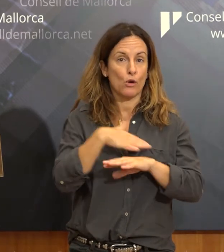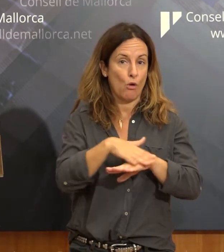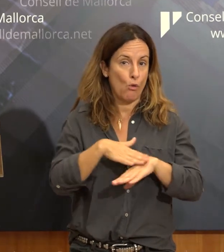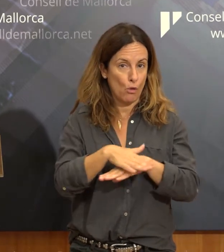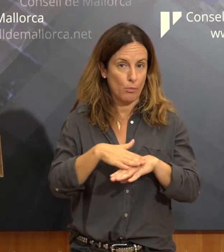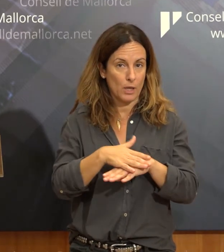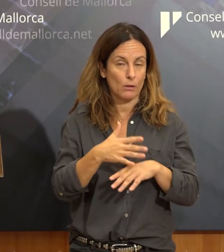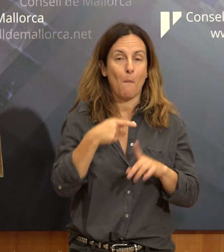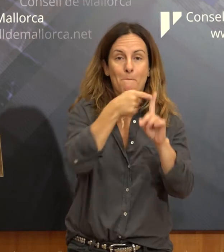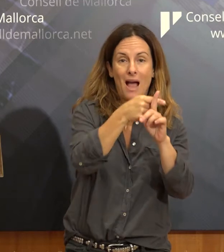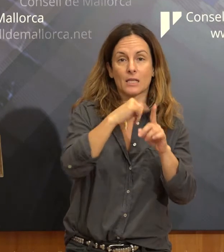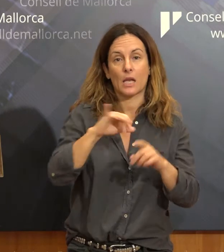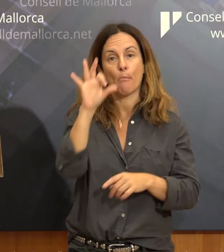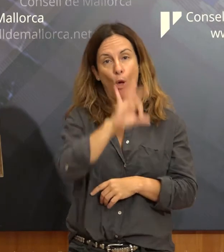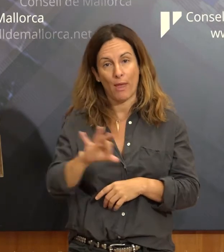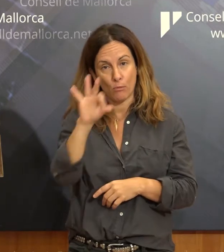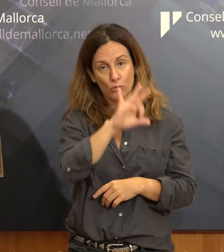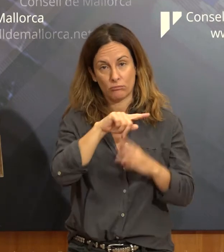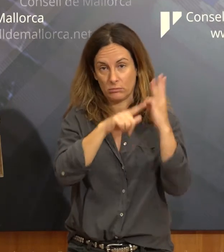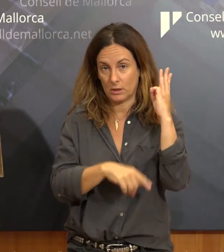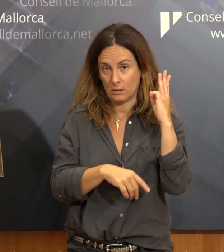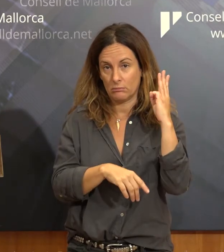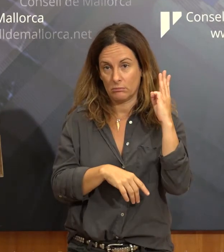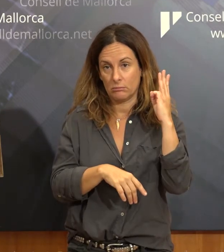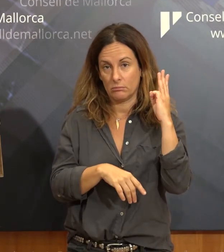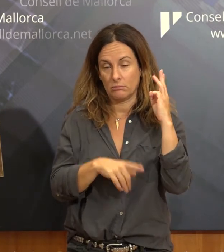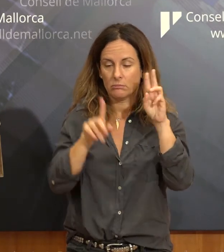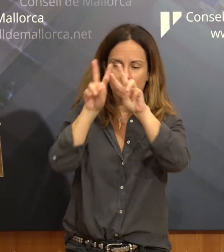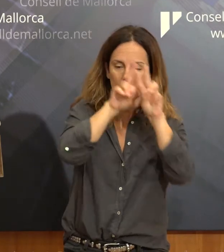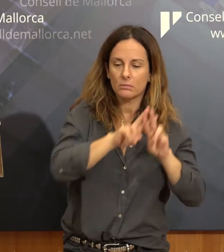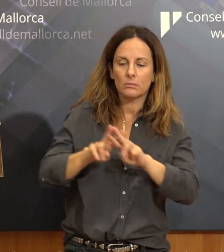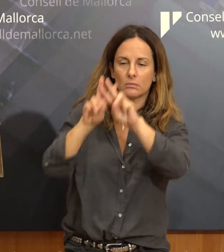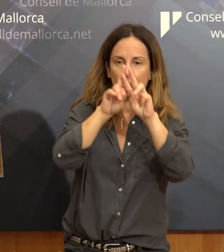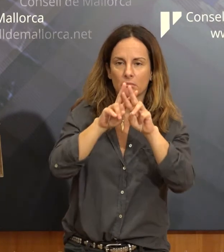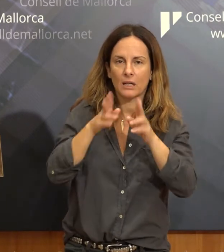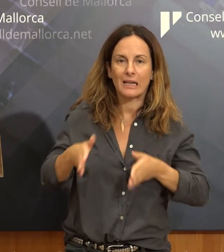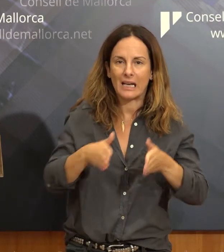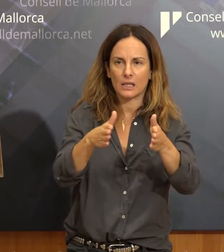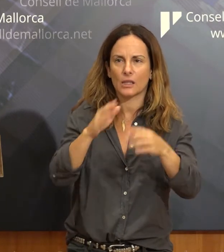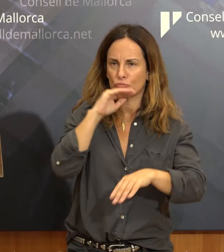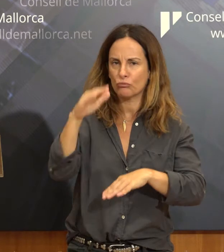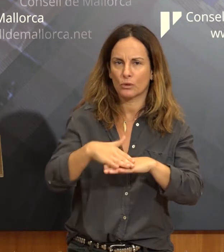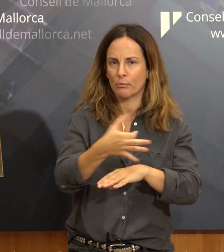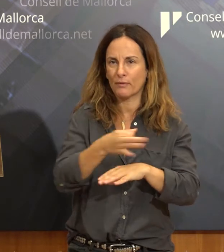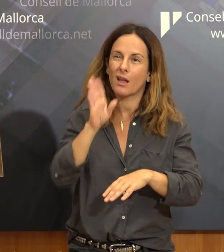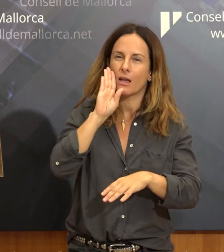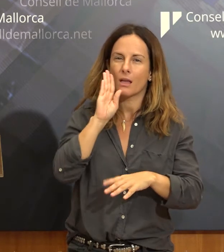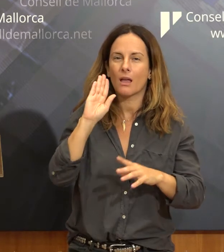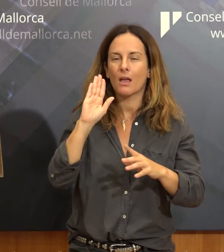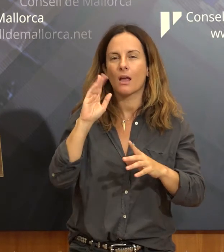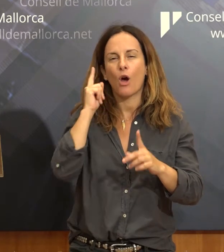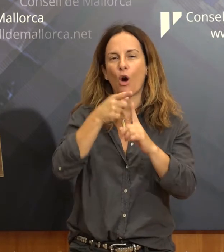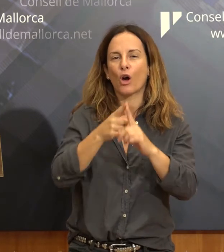govern, més i Podem, la carretera compleix l'objectiu que m'havien marcat en els pactes, en el pacte de governabilitat,